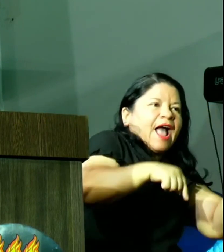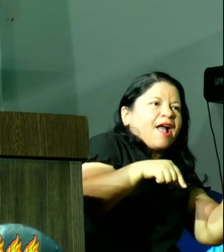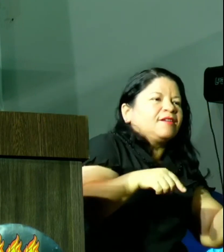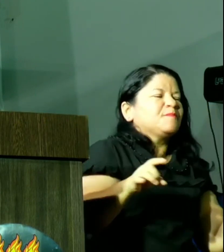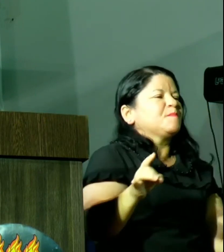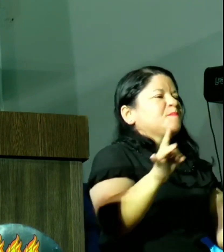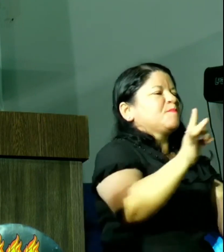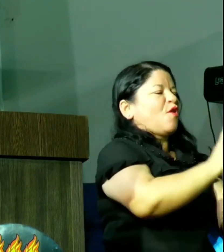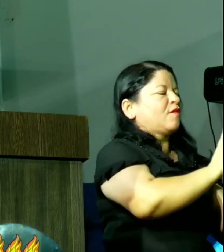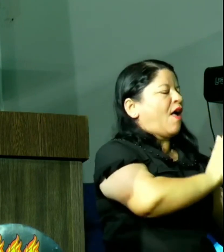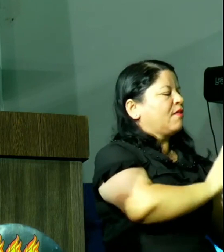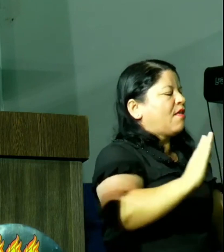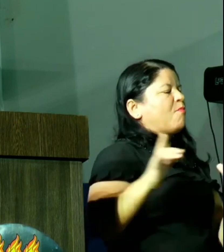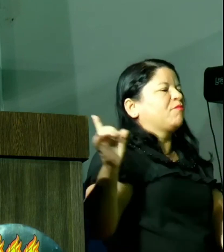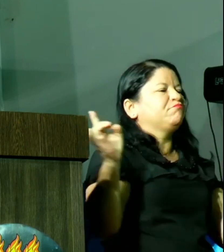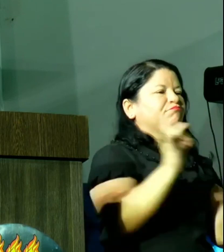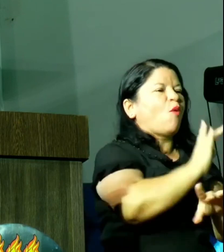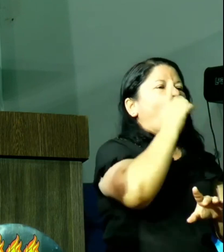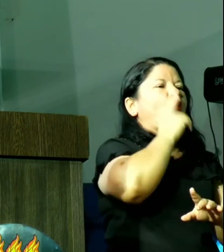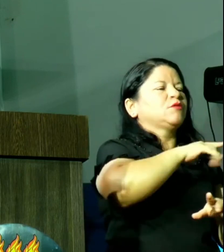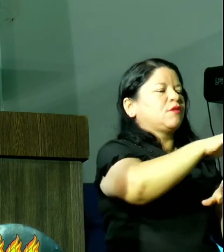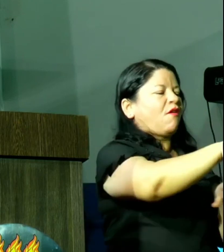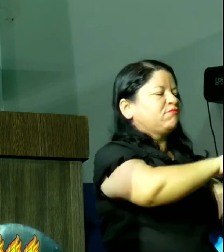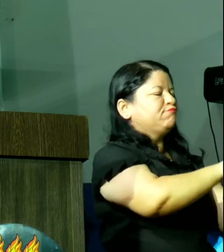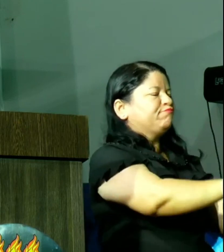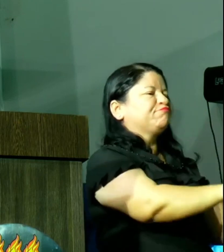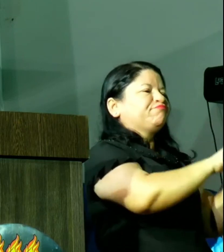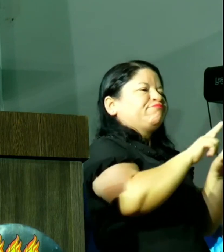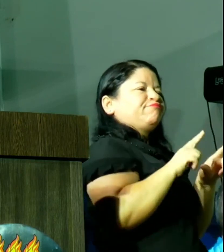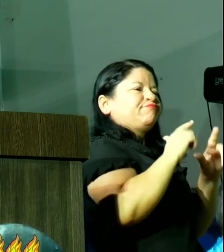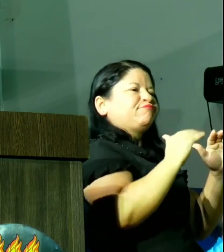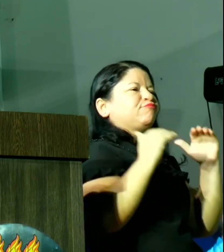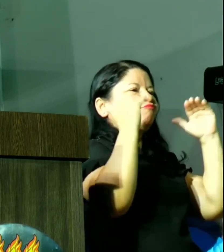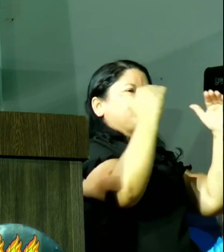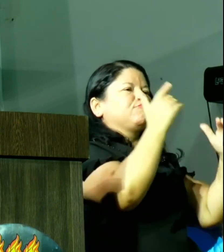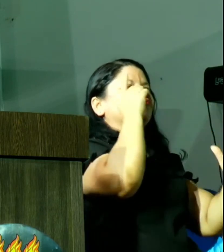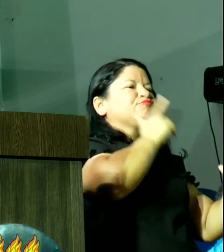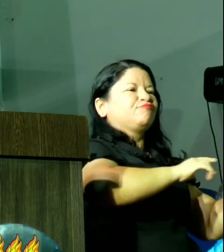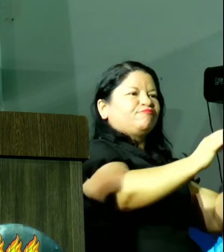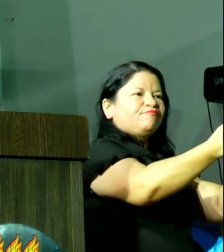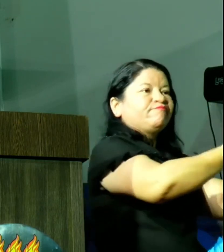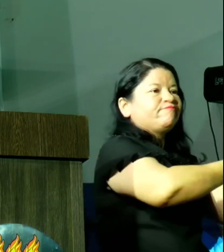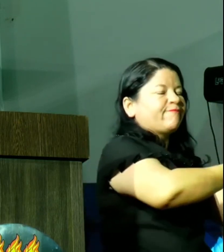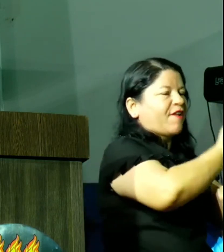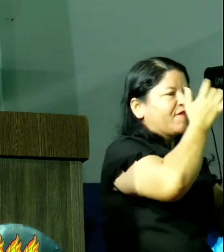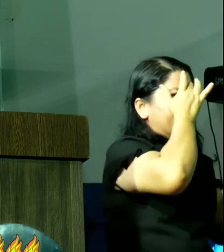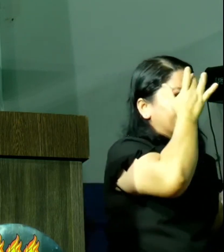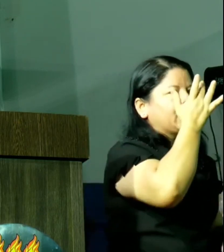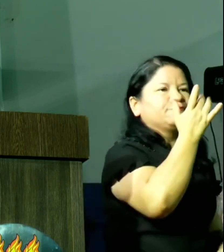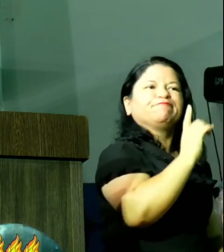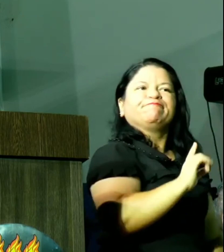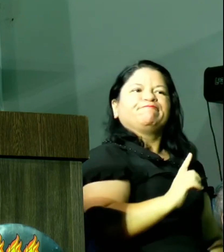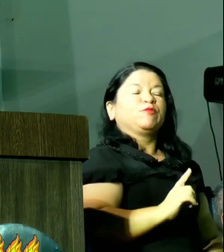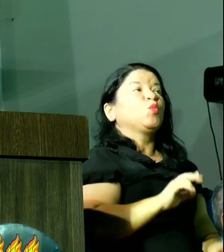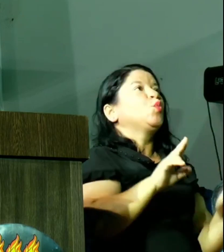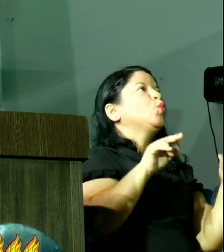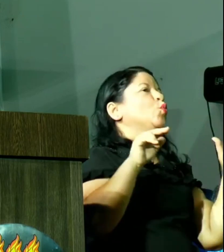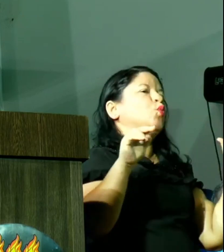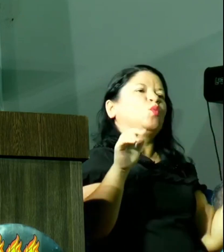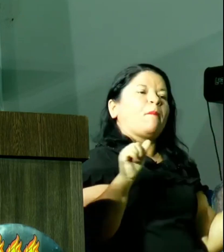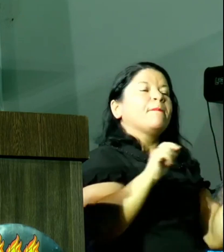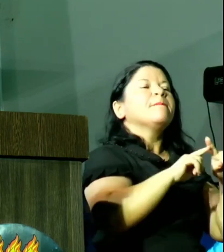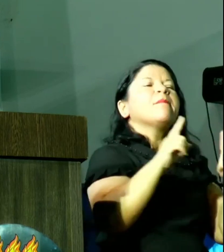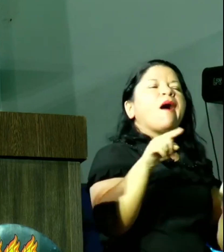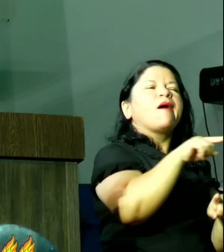essa etapa e recebendo o seu diploma de nível superior. Não foi fácil, nunca é, mas